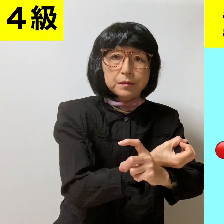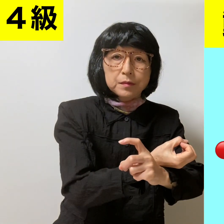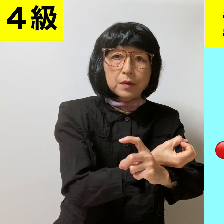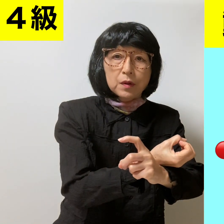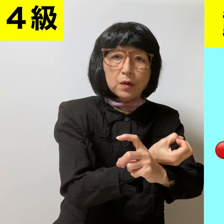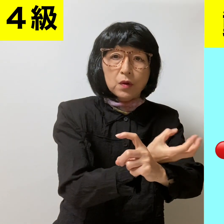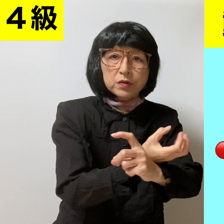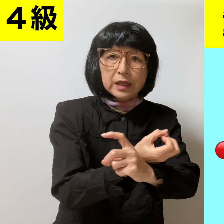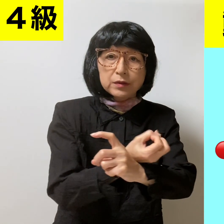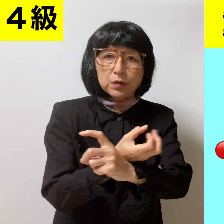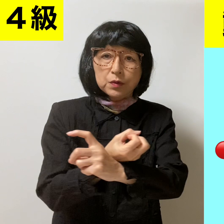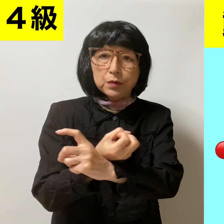ホタル。